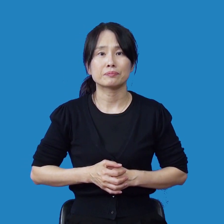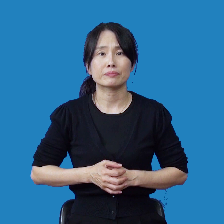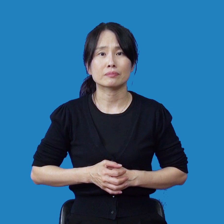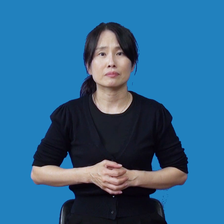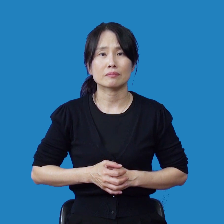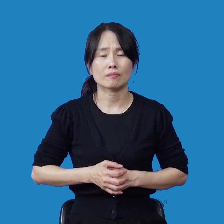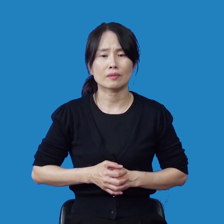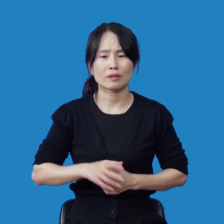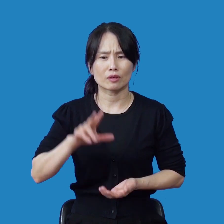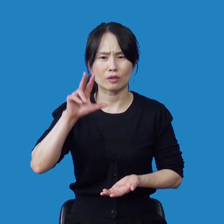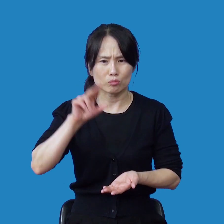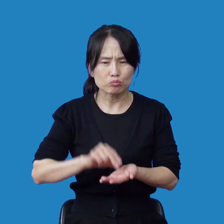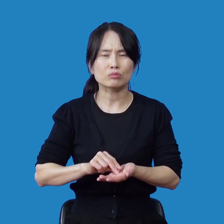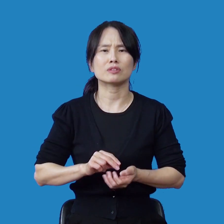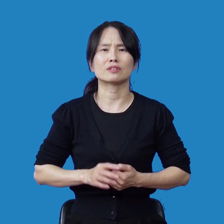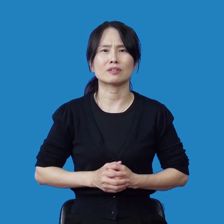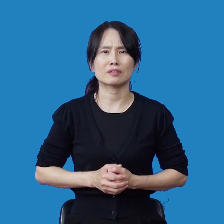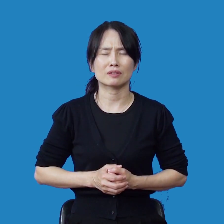그게 문제지요.